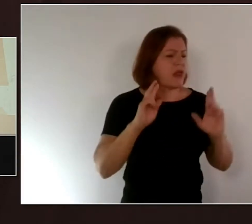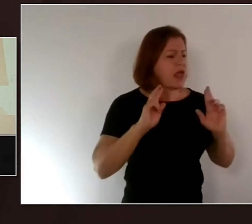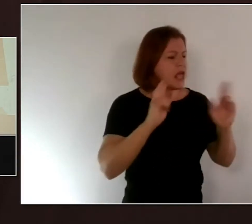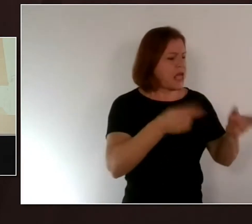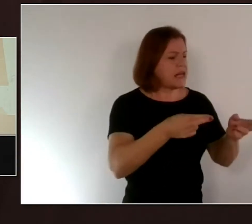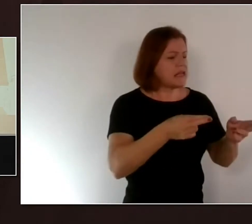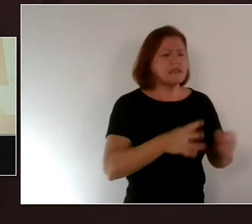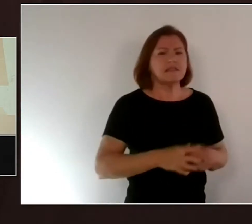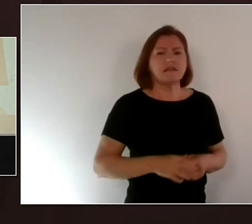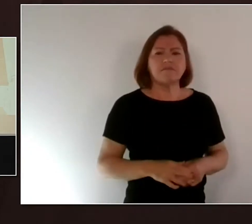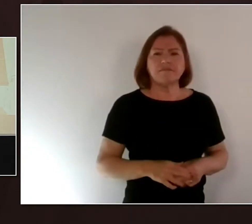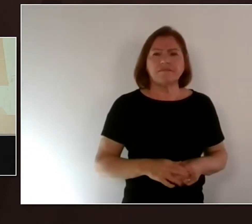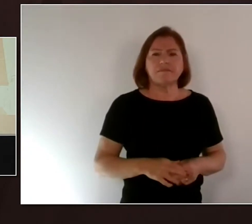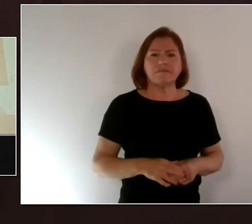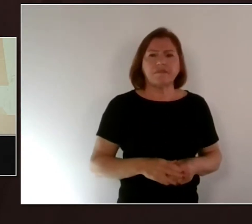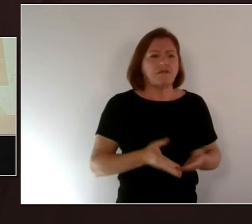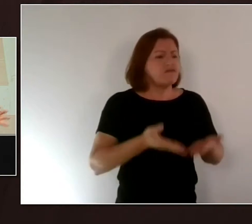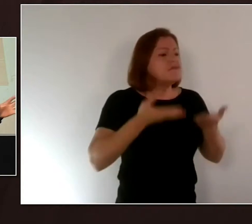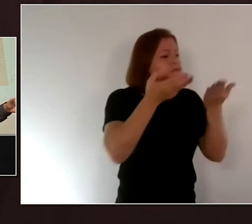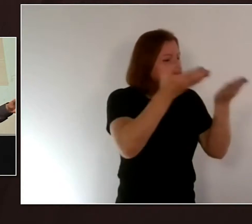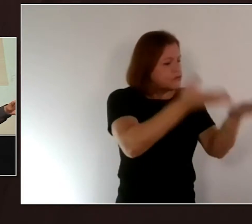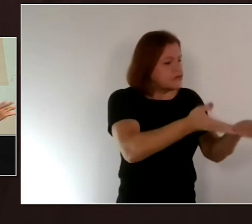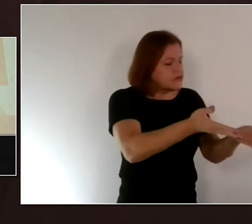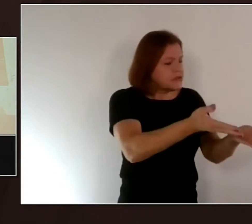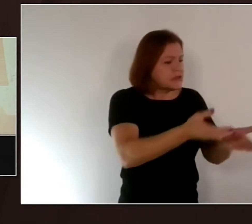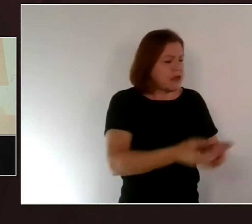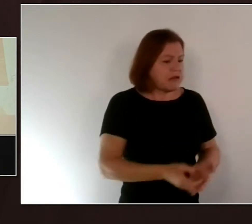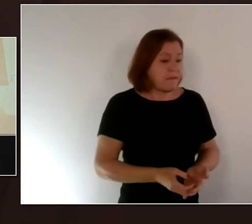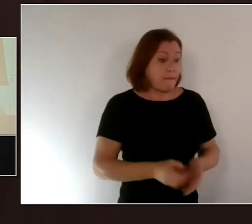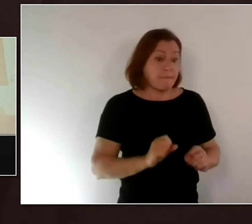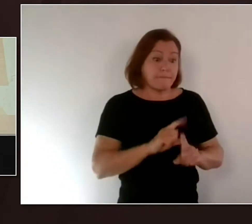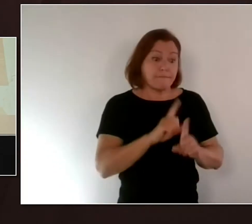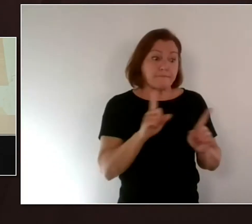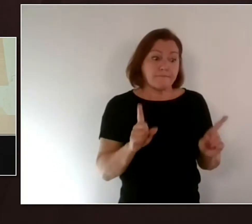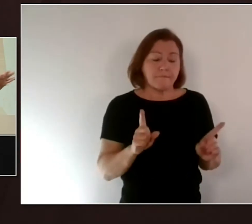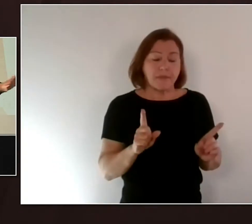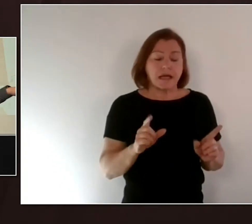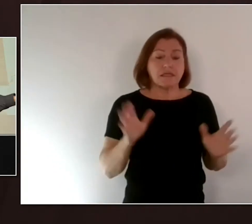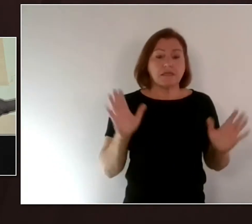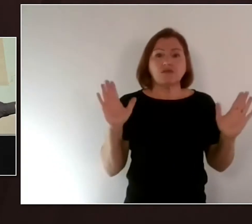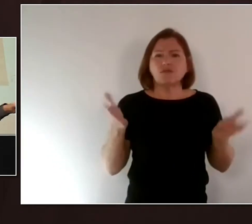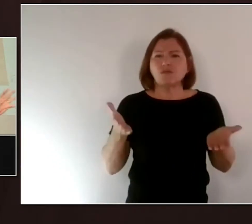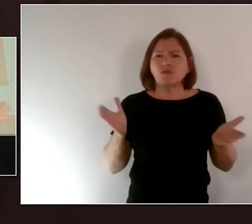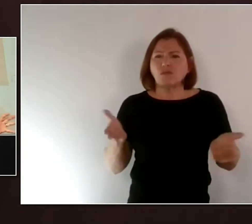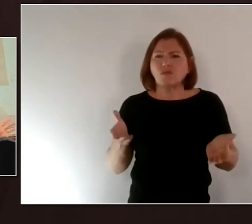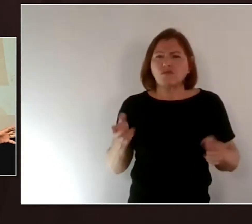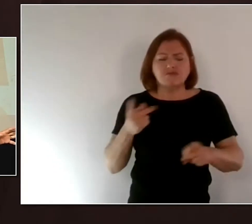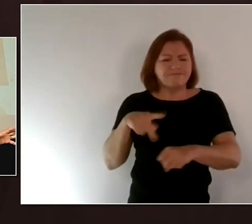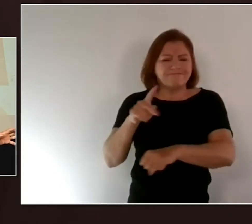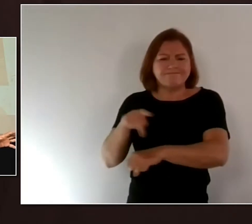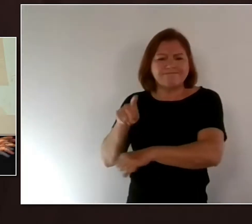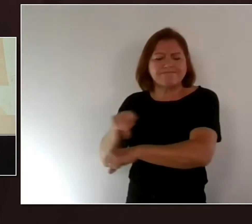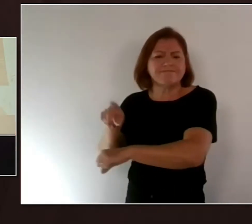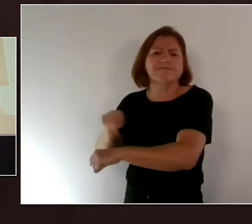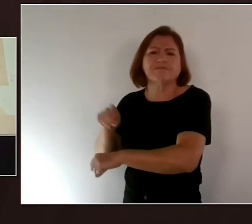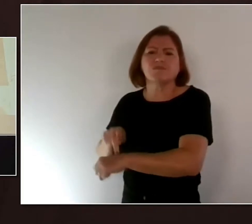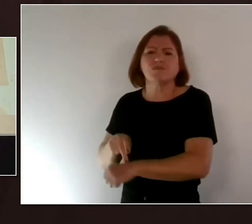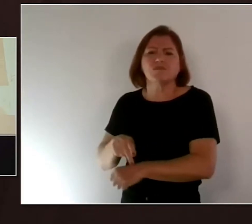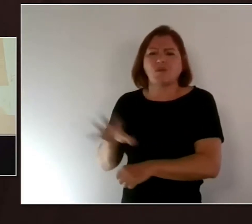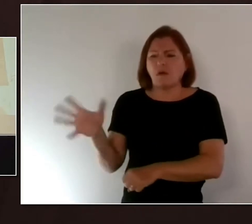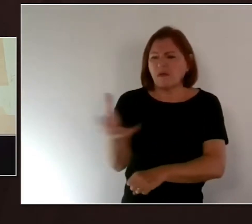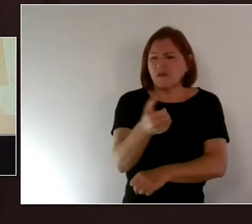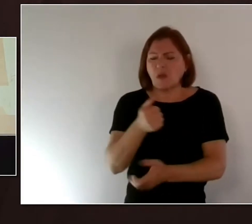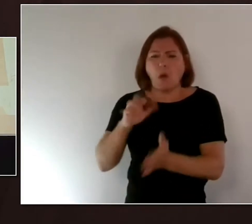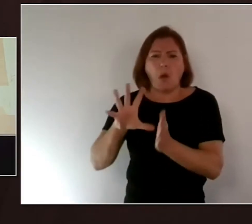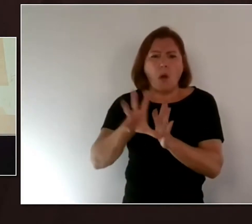você. Hoje está sendo usurpado. Tudo isso, as nações estão sendo usurpadas por Satanás. Mas eu vou te